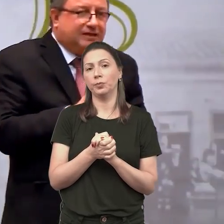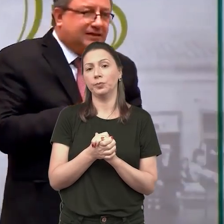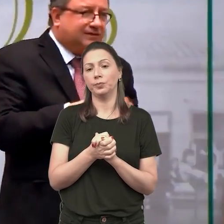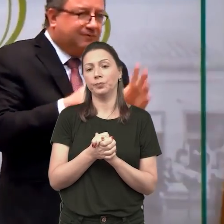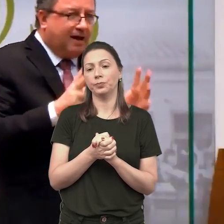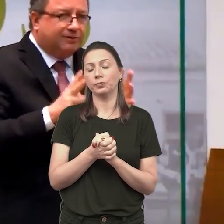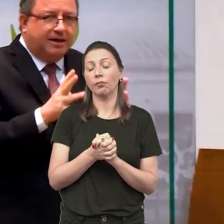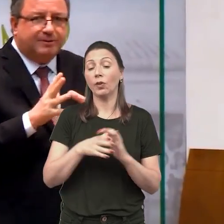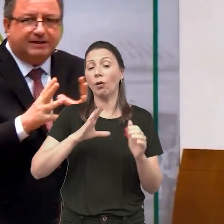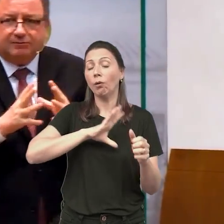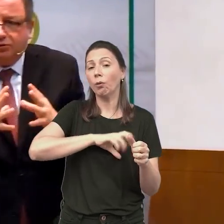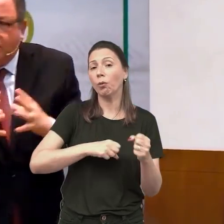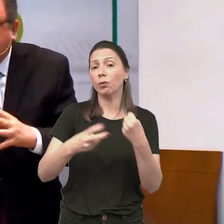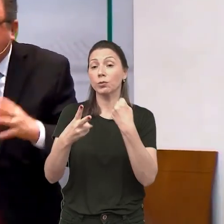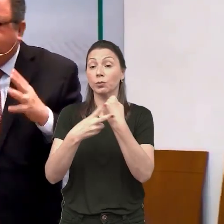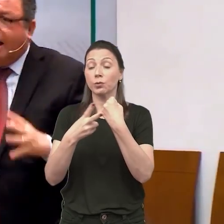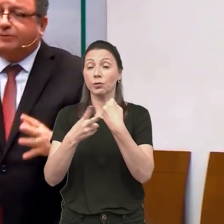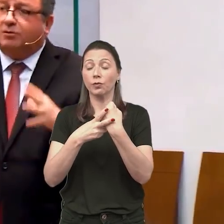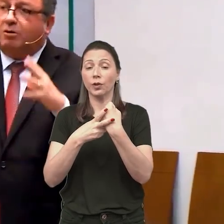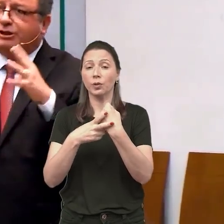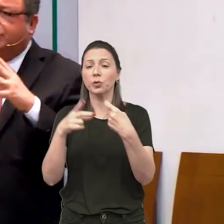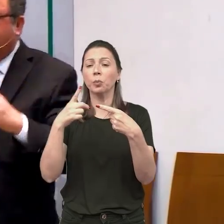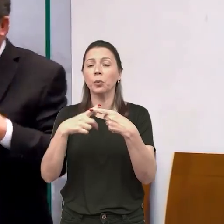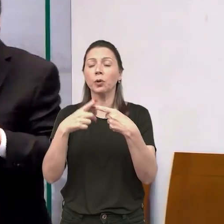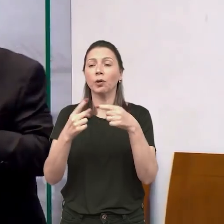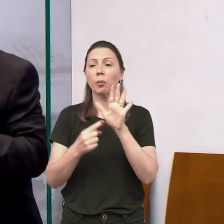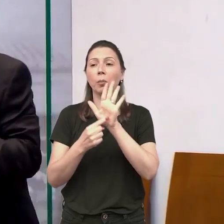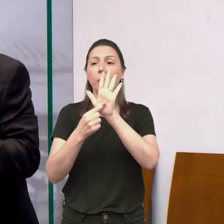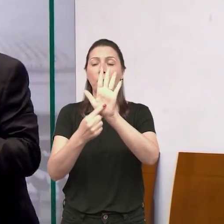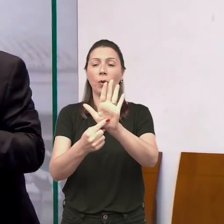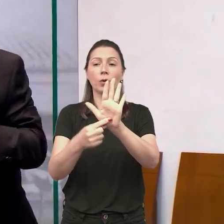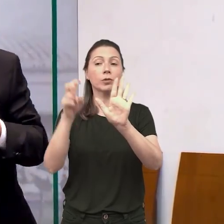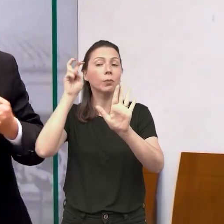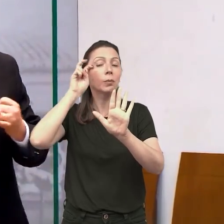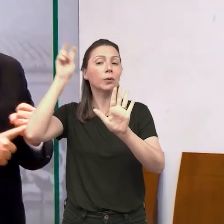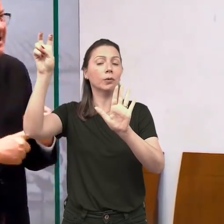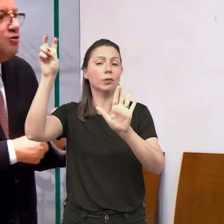Eu gosto desses verbos aí, porque são todos verbos cognitivos.